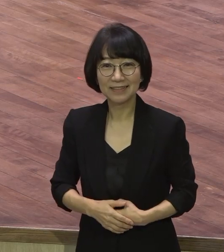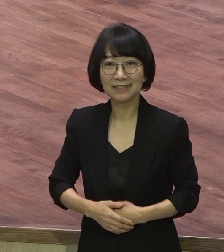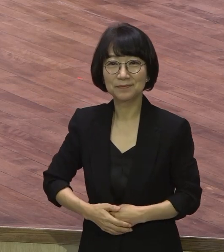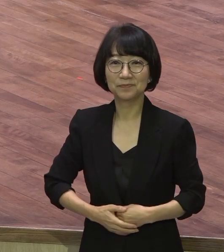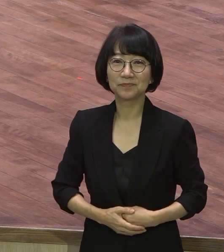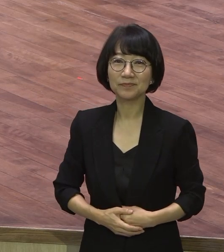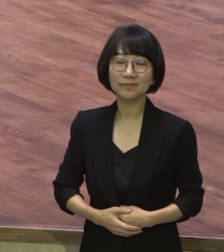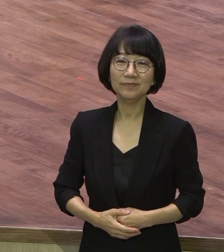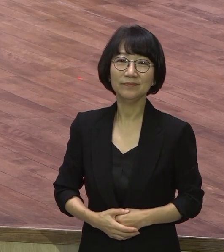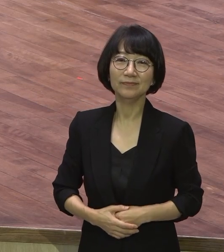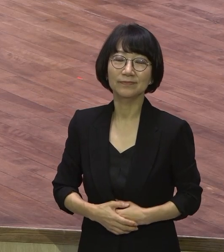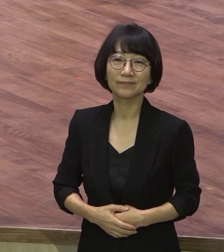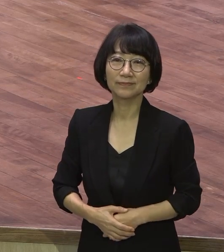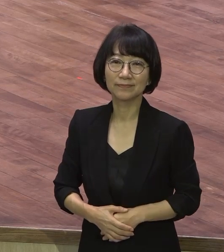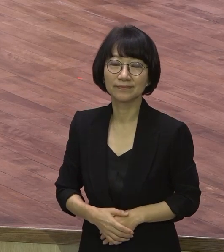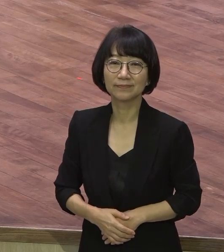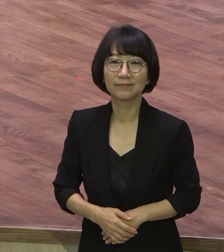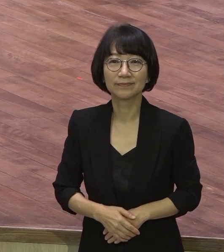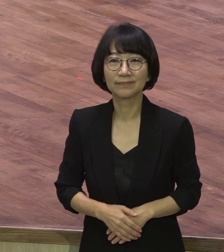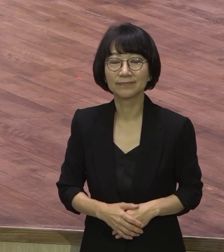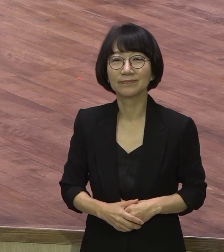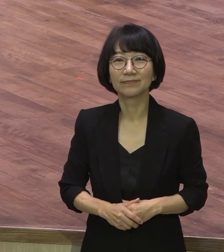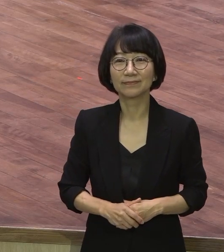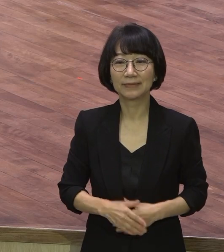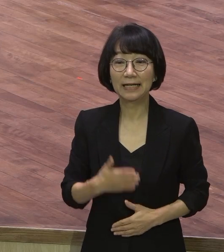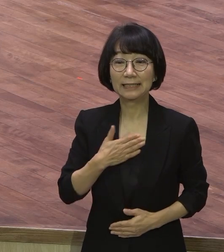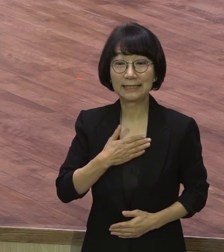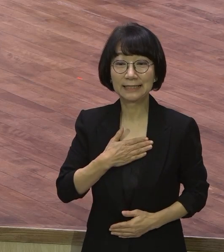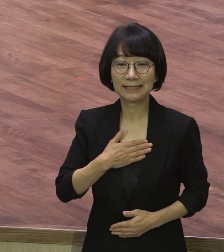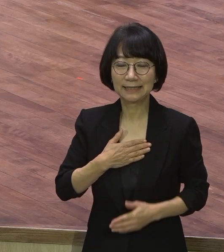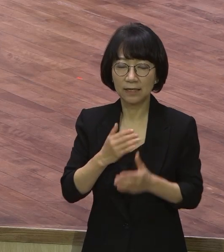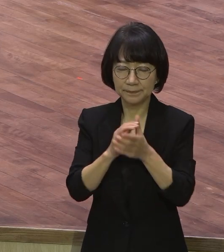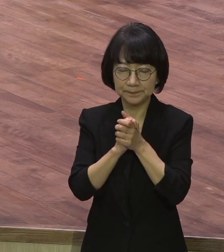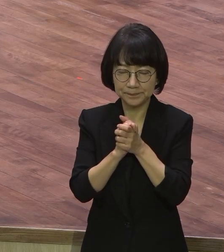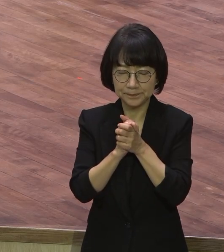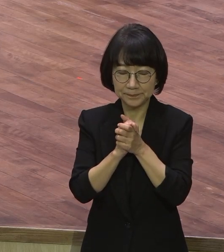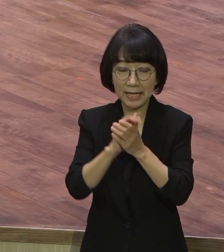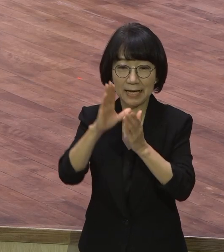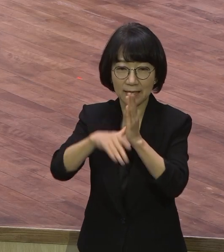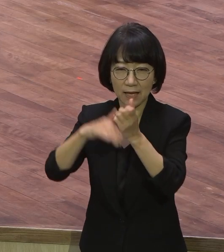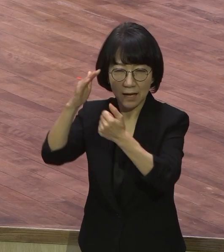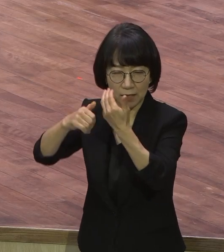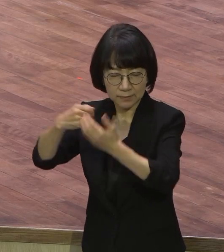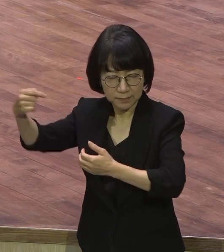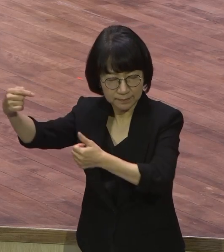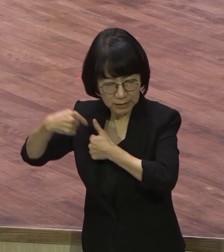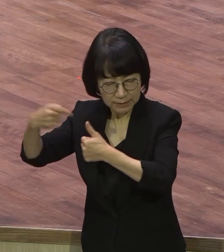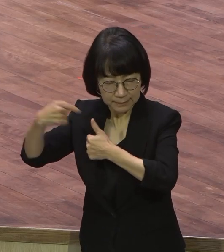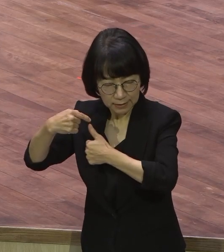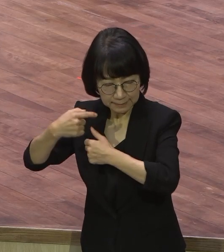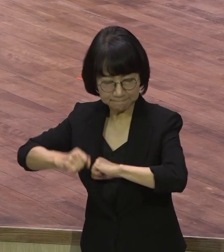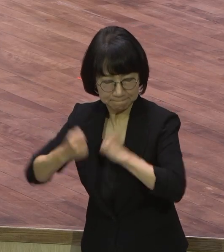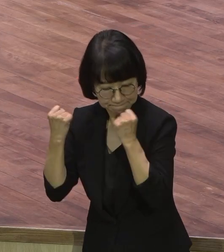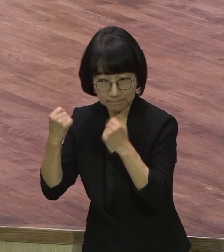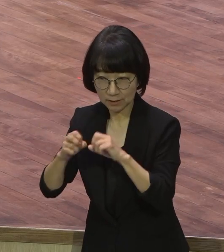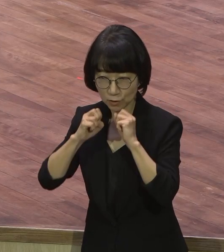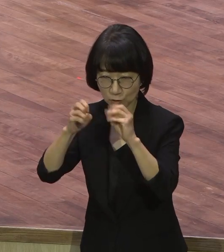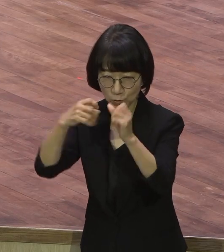전도해라 이래라 저래라 직접 나는 기도 중에 음성 듣고 바로 그냥